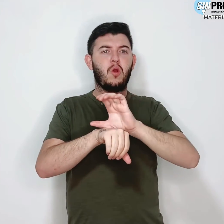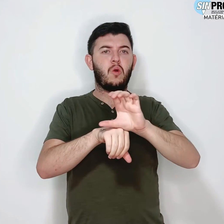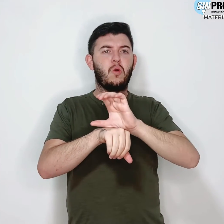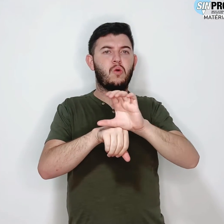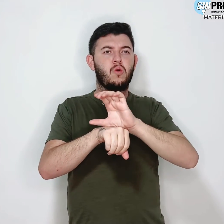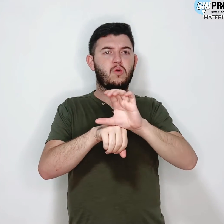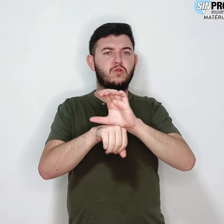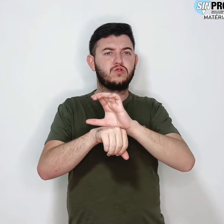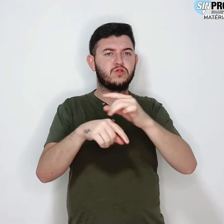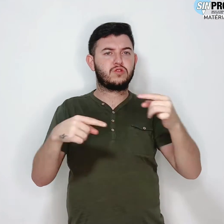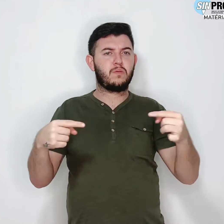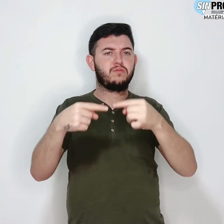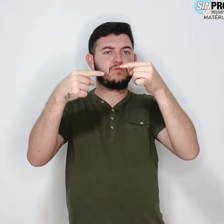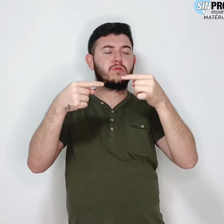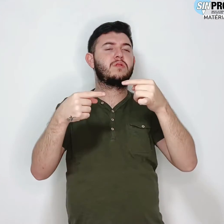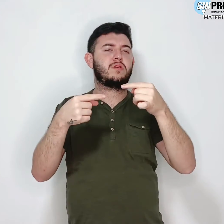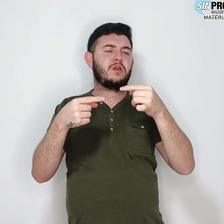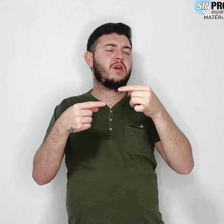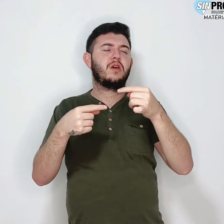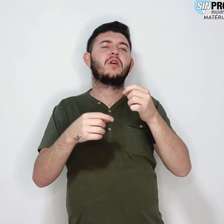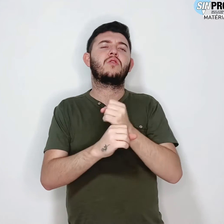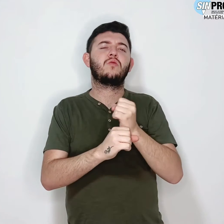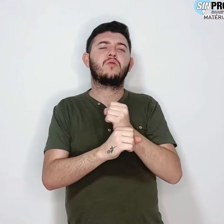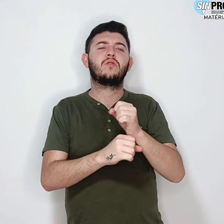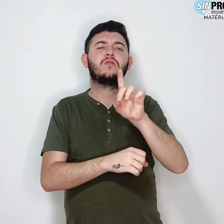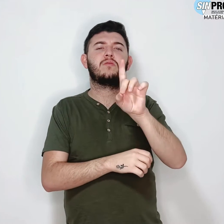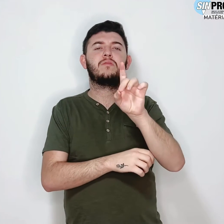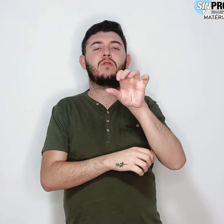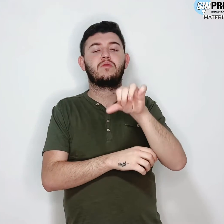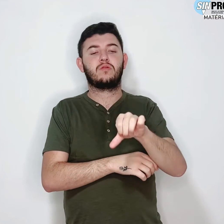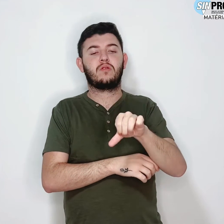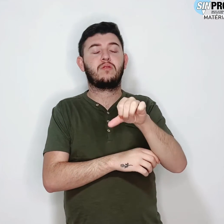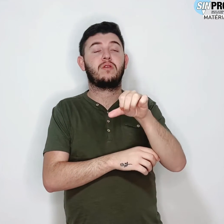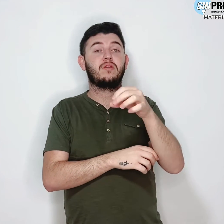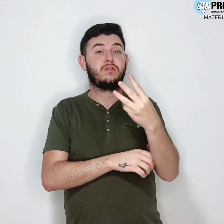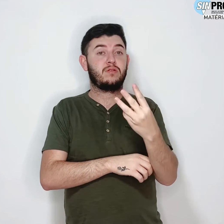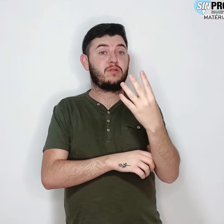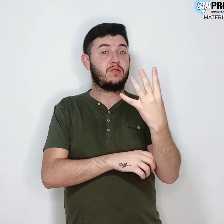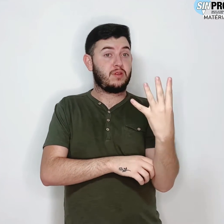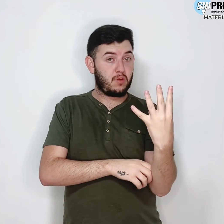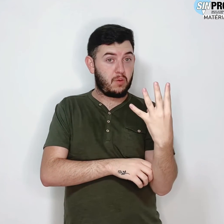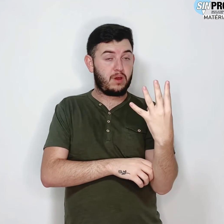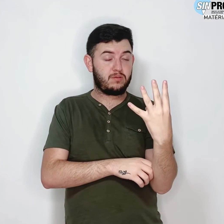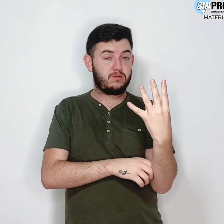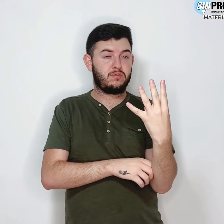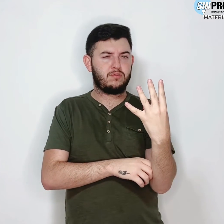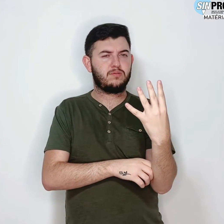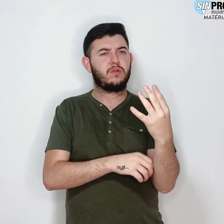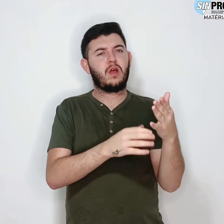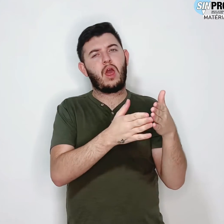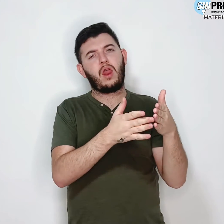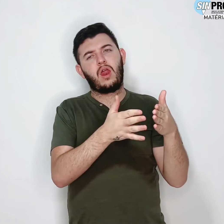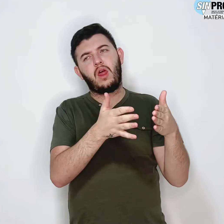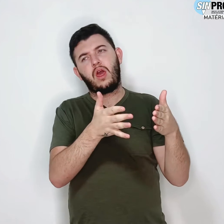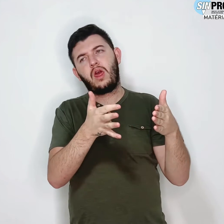em 1934. Até chegar a essa data, um longo percurso de lutas